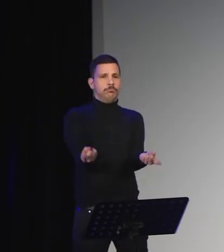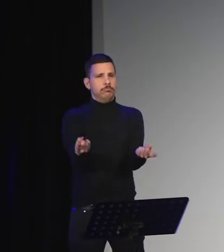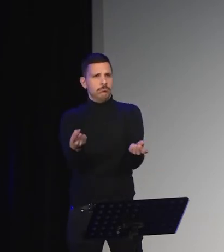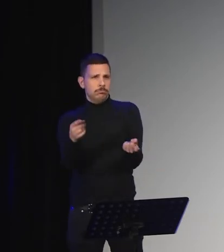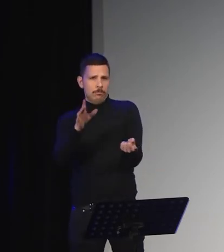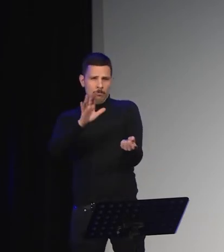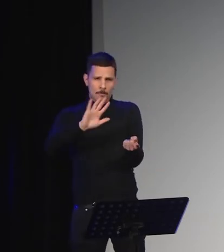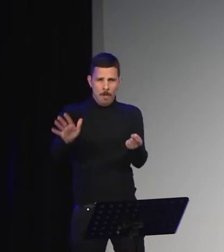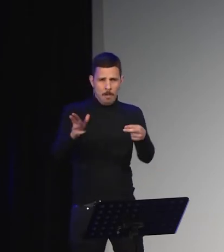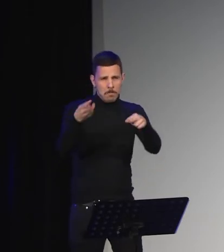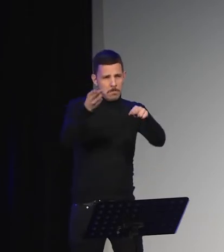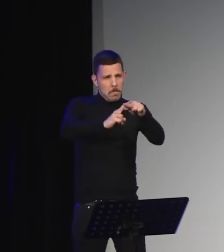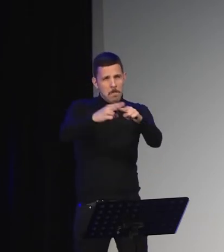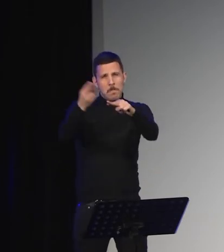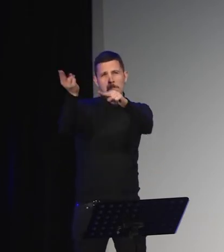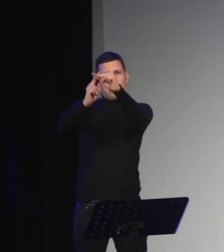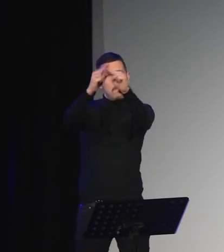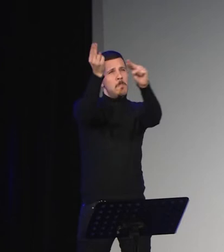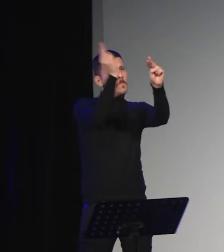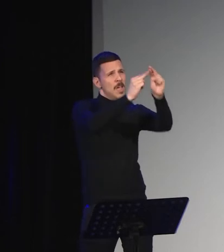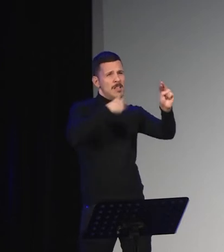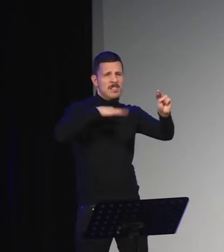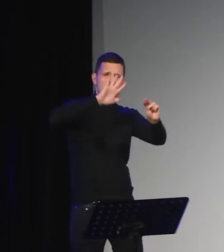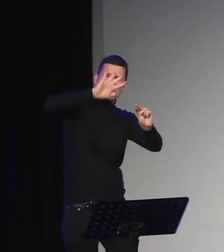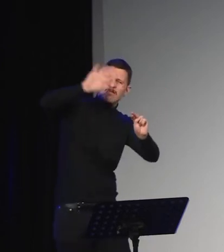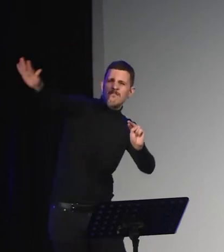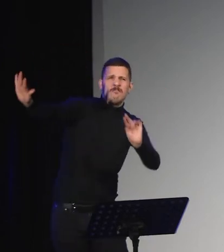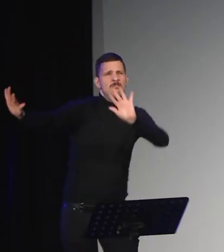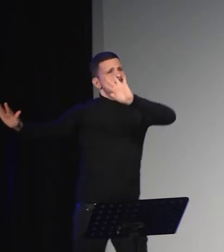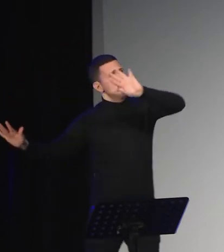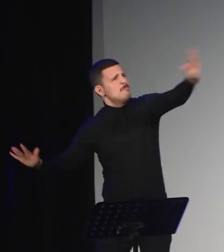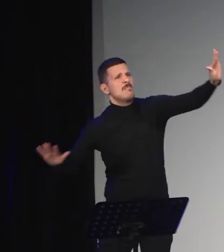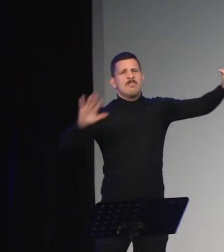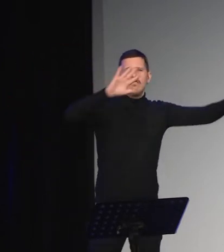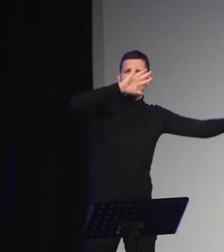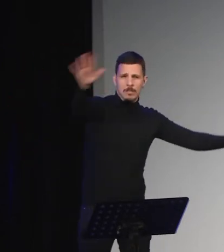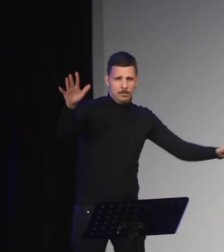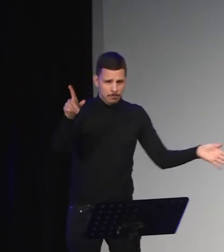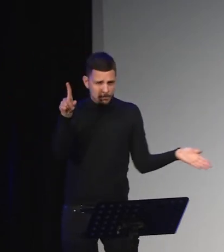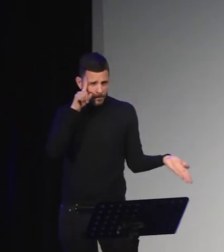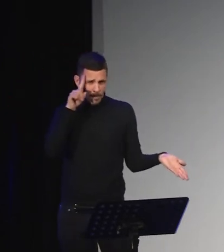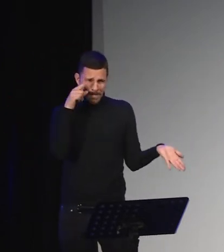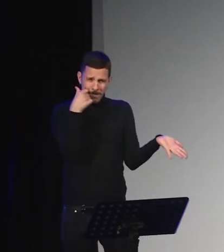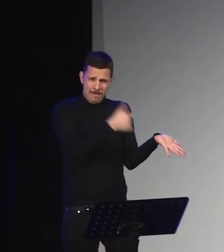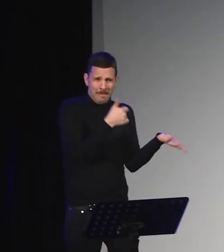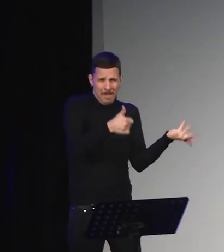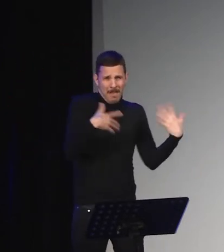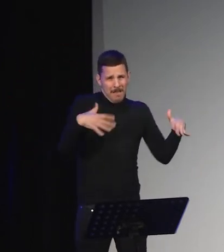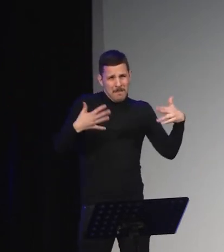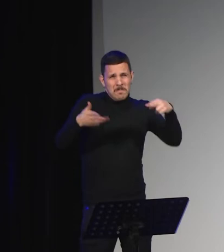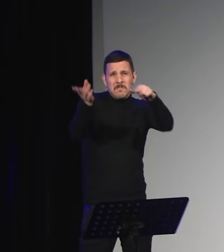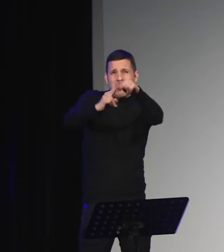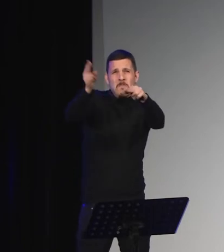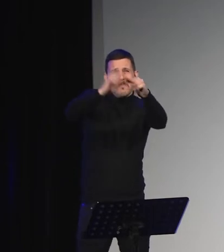cauchemars, car il faisait des cauchemars à cause de tous les morts, car il y a trop de morts. On regarde le téléphone et